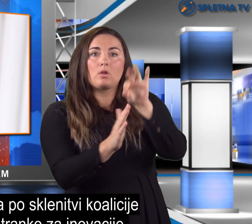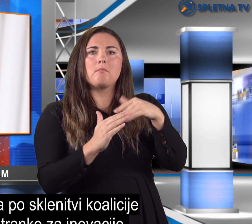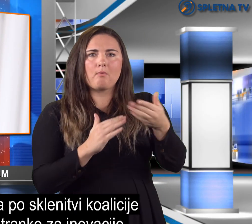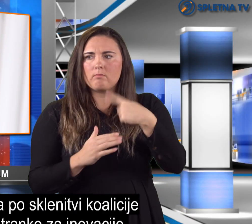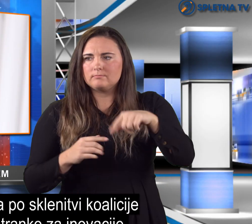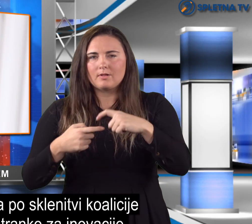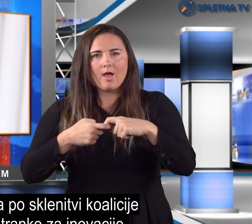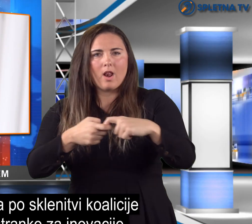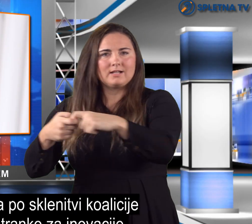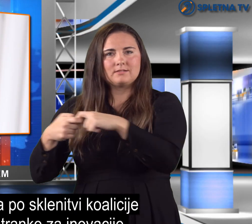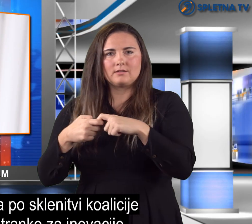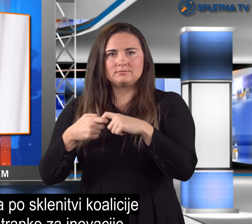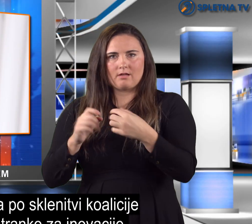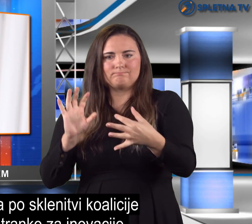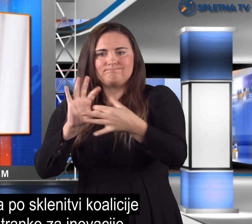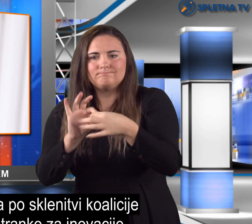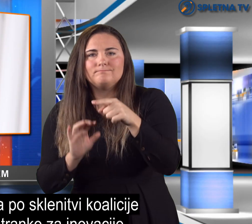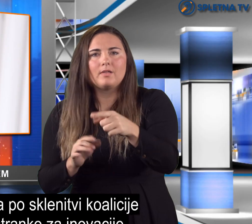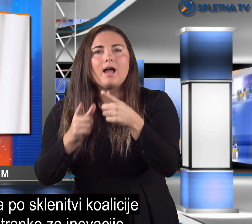Japonsko stranko za inovacije.